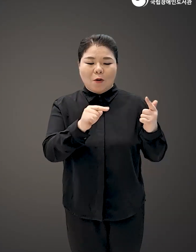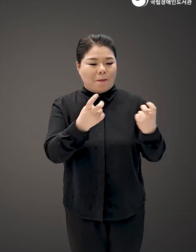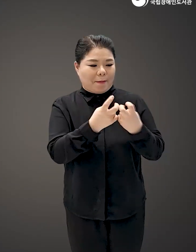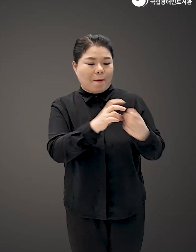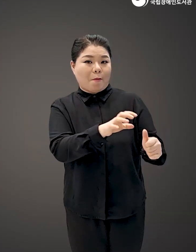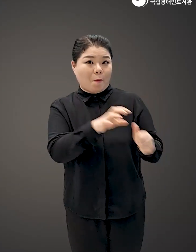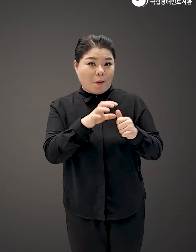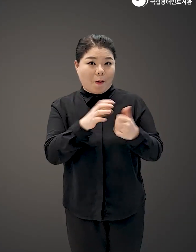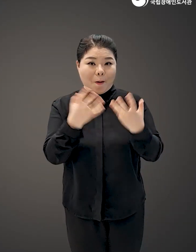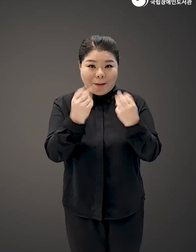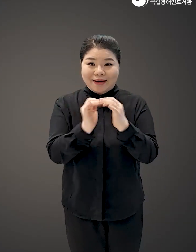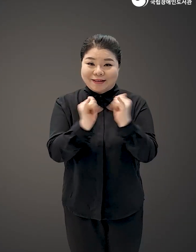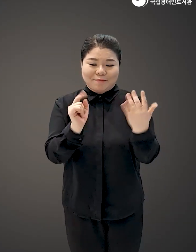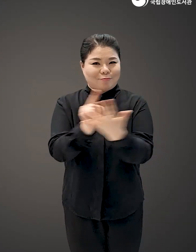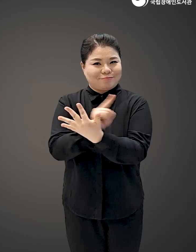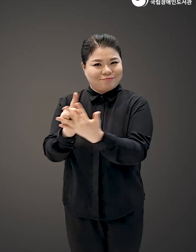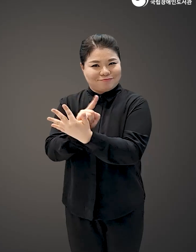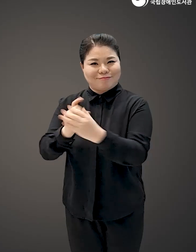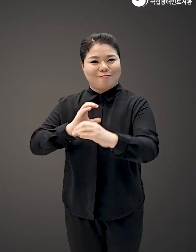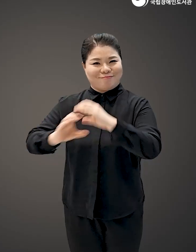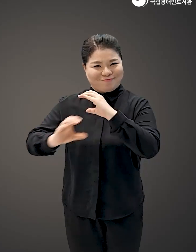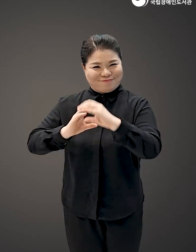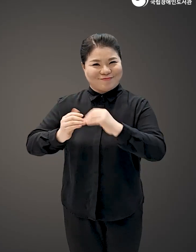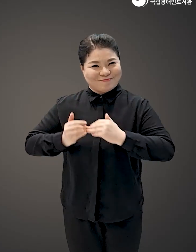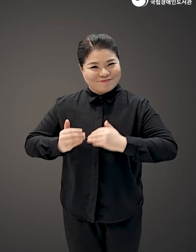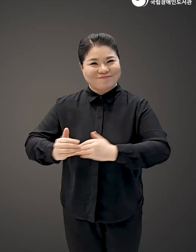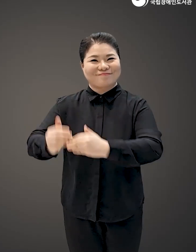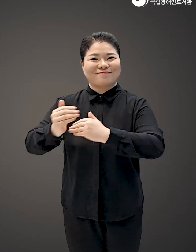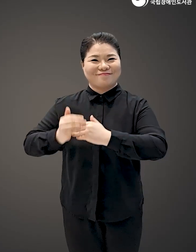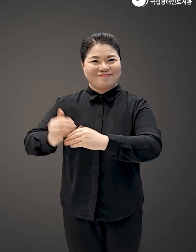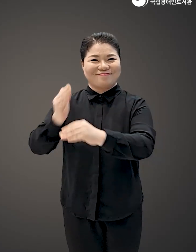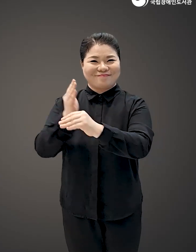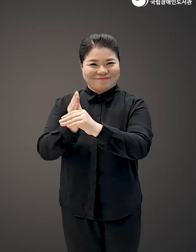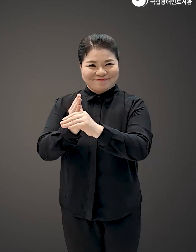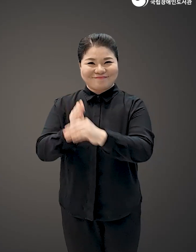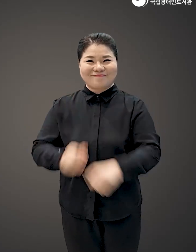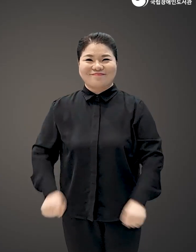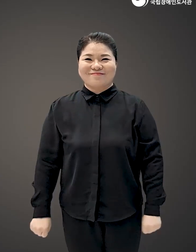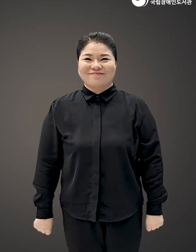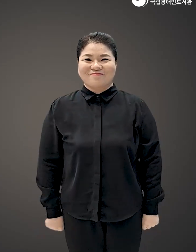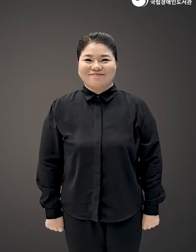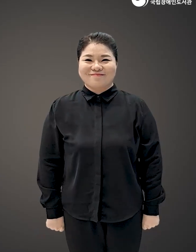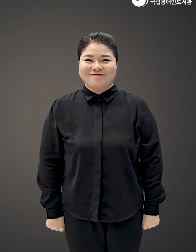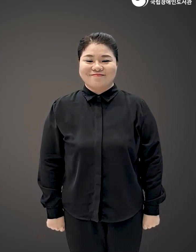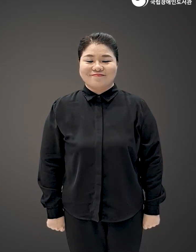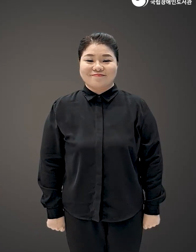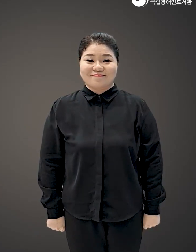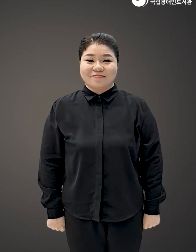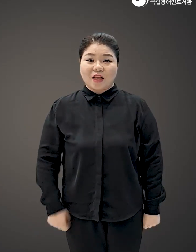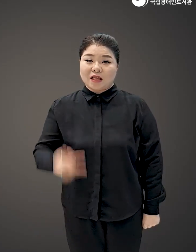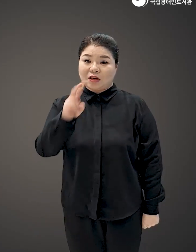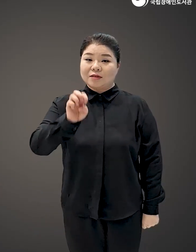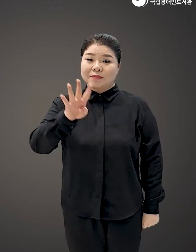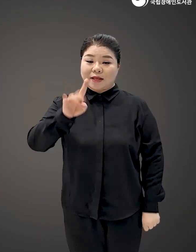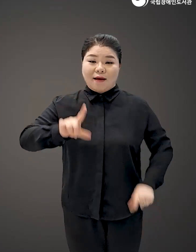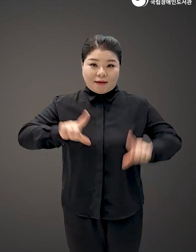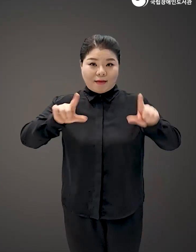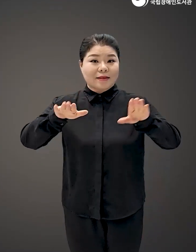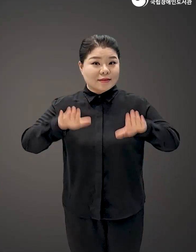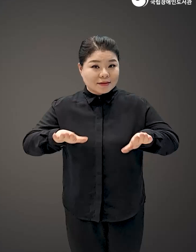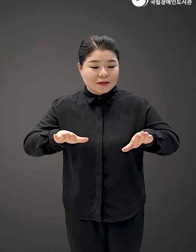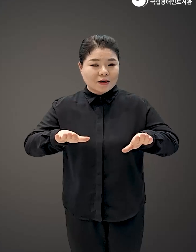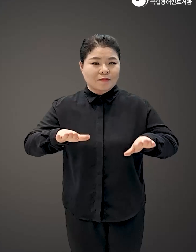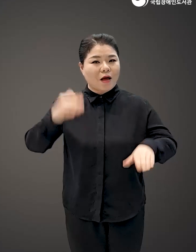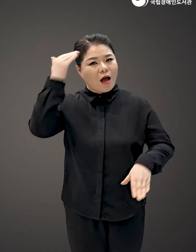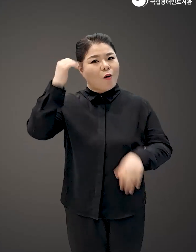활용해 수많은 사람들과 아주 다양한 커뮤니케이션을 진행하고 있습니다. 작가는 2024년